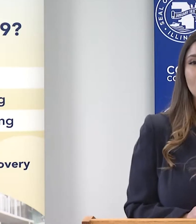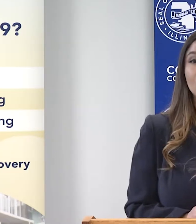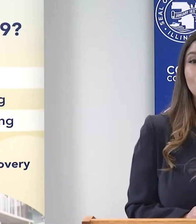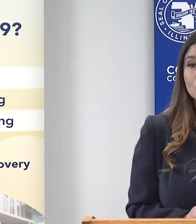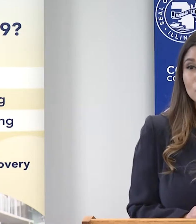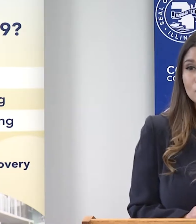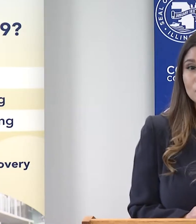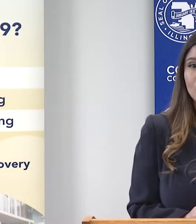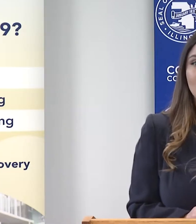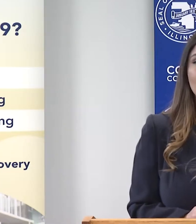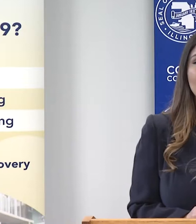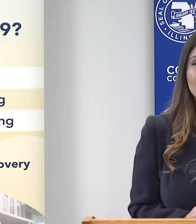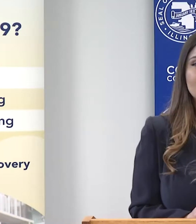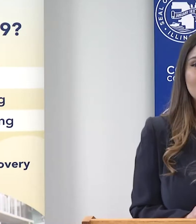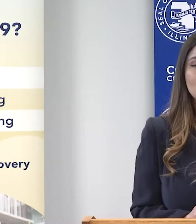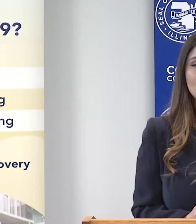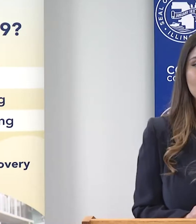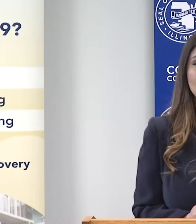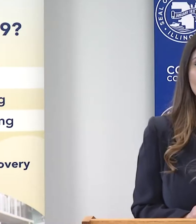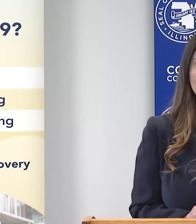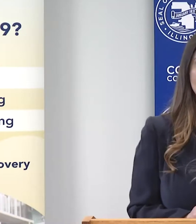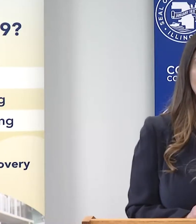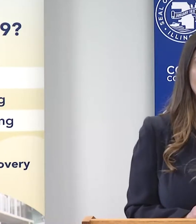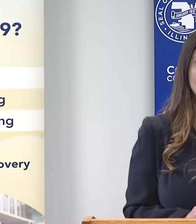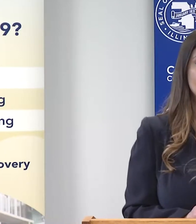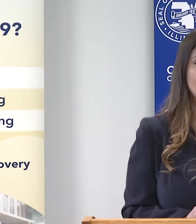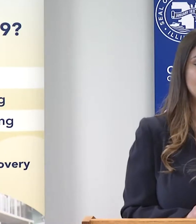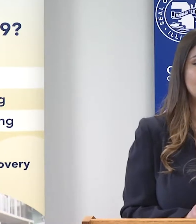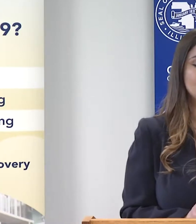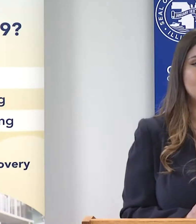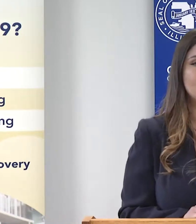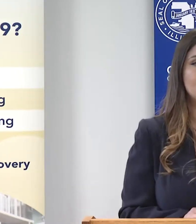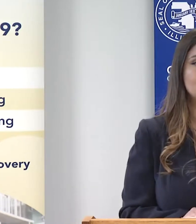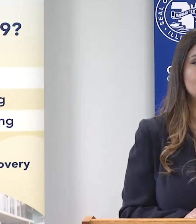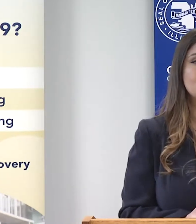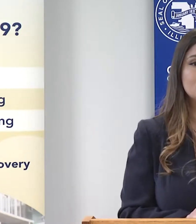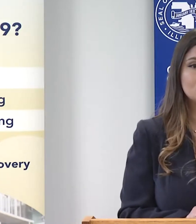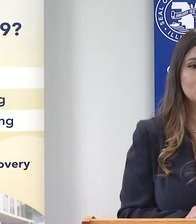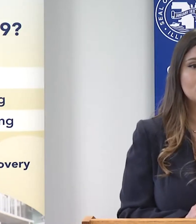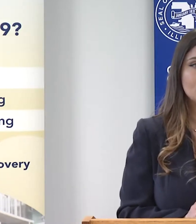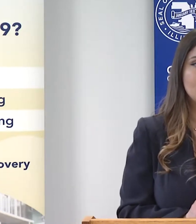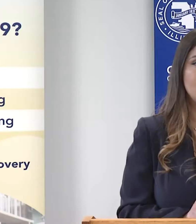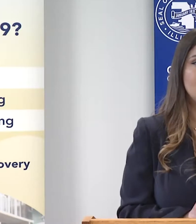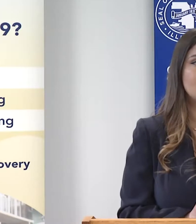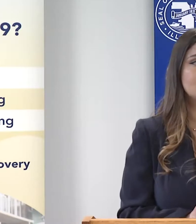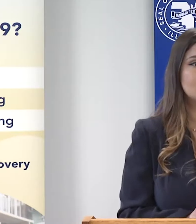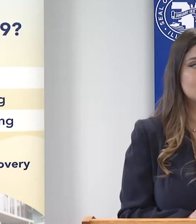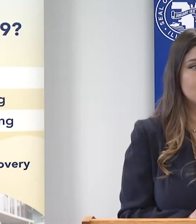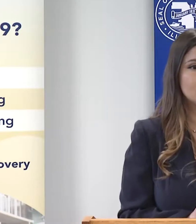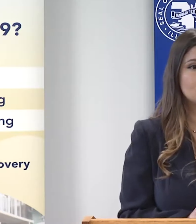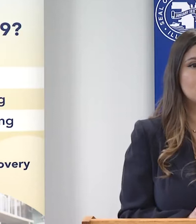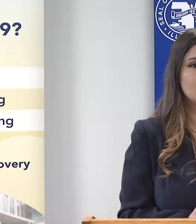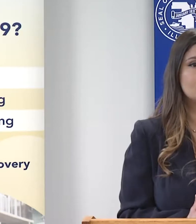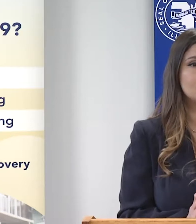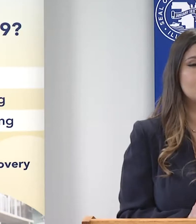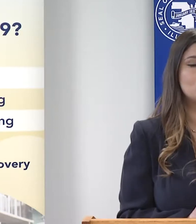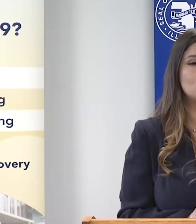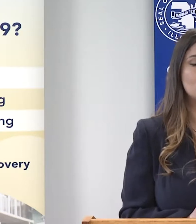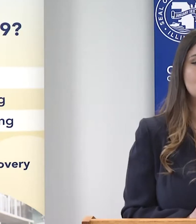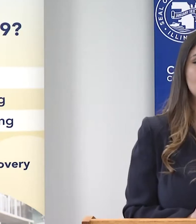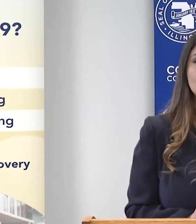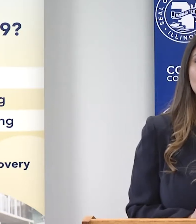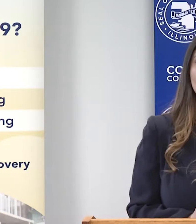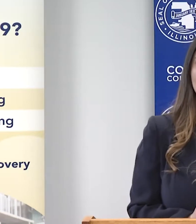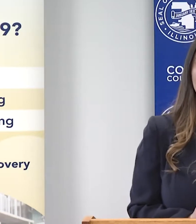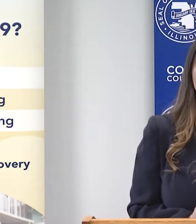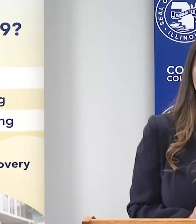nuestros negocios. Hoy aquí tenemos un negocio de mi distrito, Aztec Dave's. Aquí está Ramón